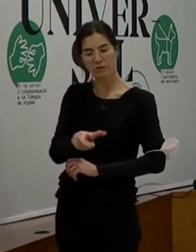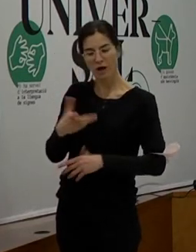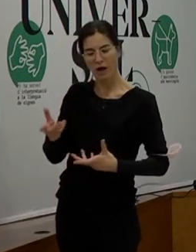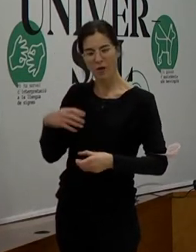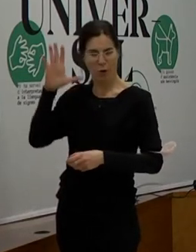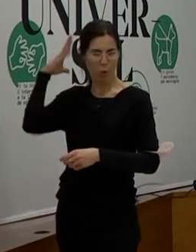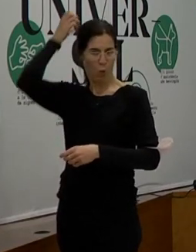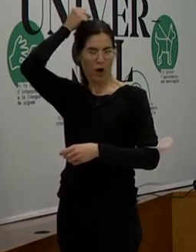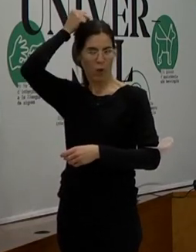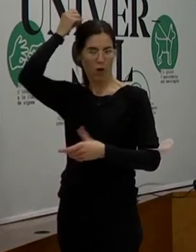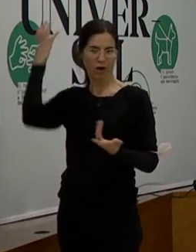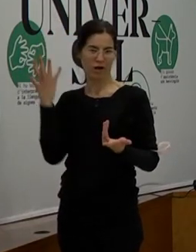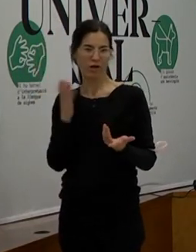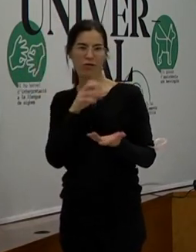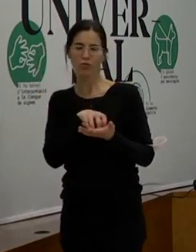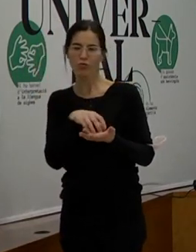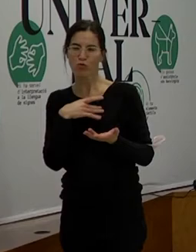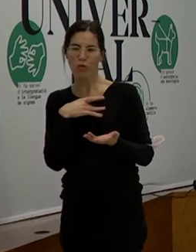cua, que no se sap.